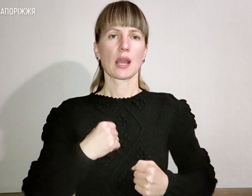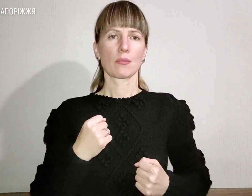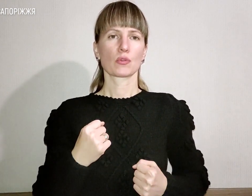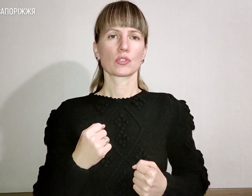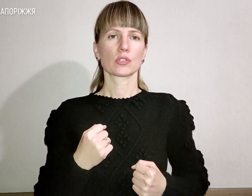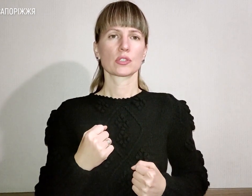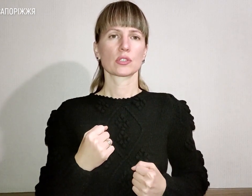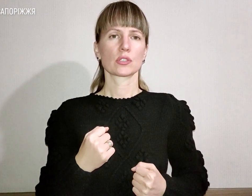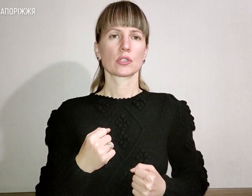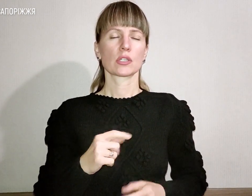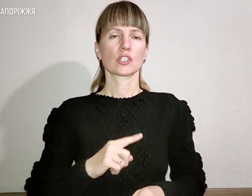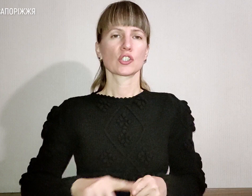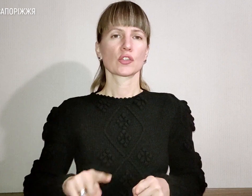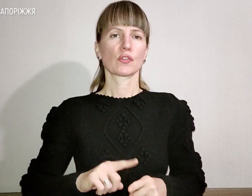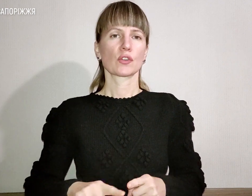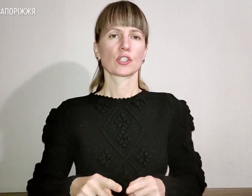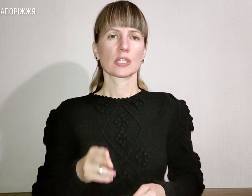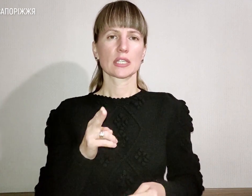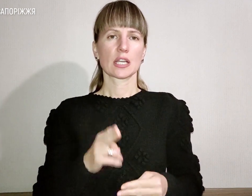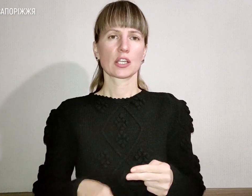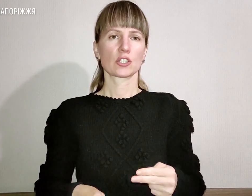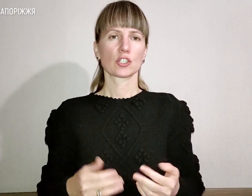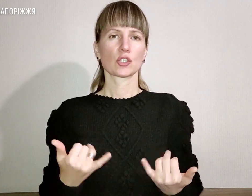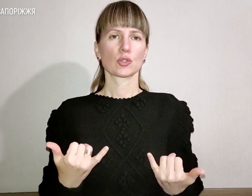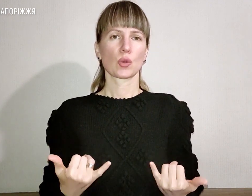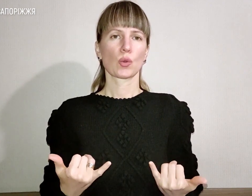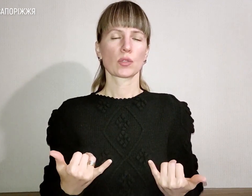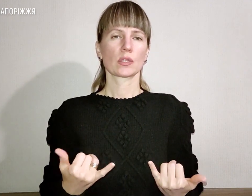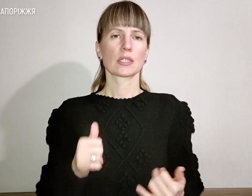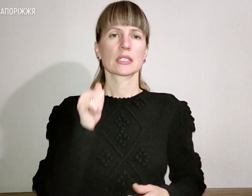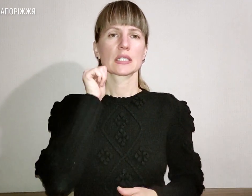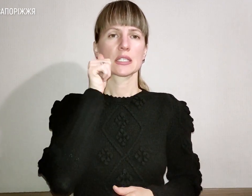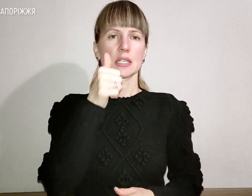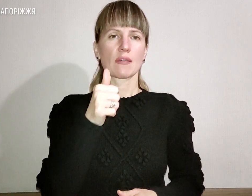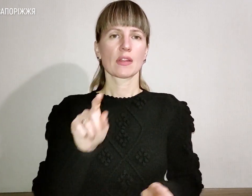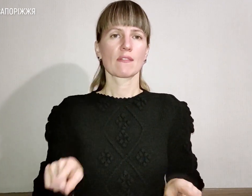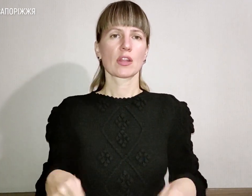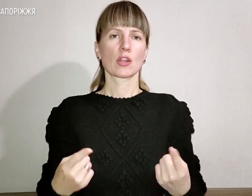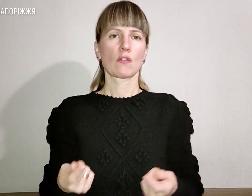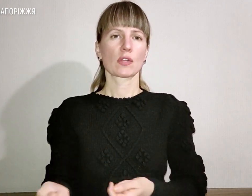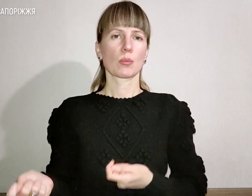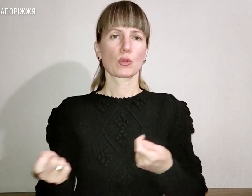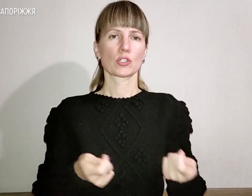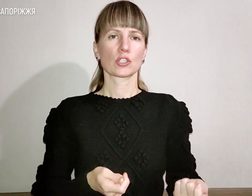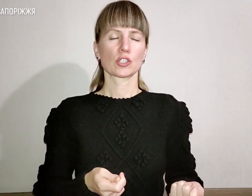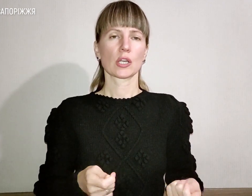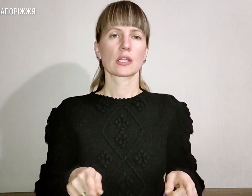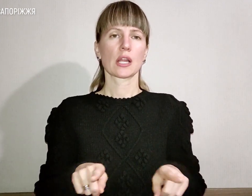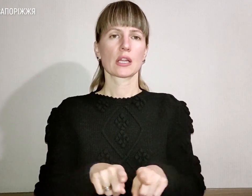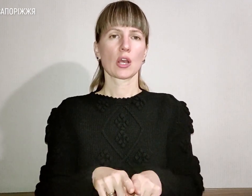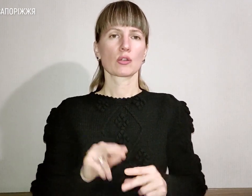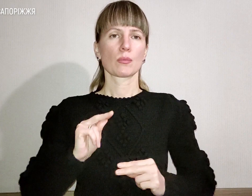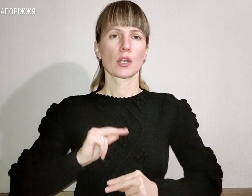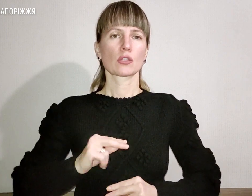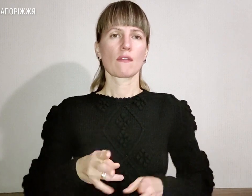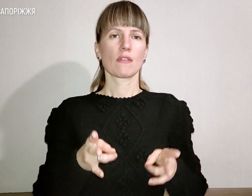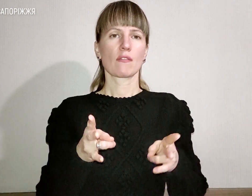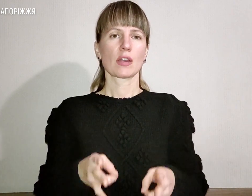намагаємось швидше закінчити сьогодні-завтра відновити постачання. Також працюємо в аварійному режимі по